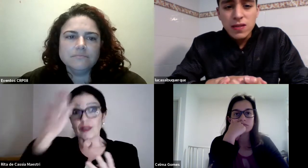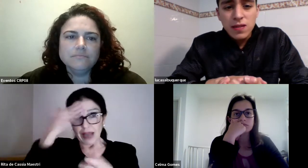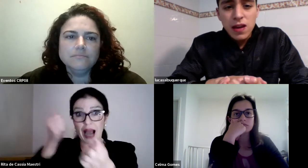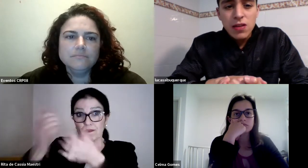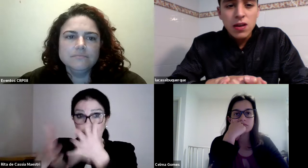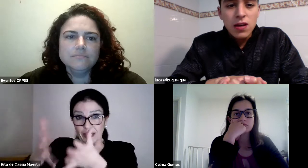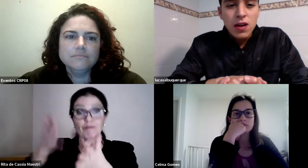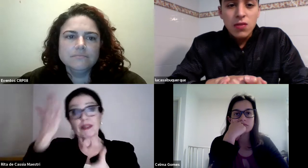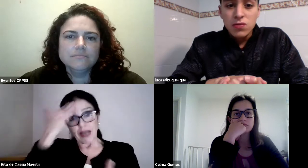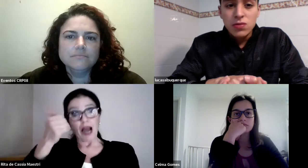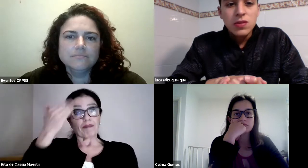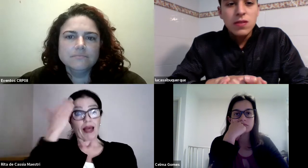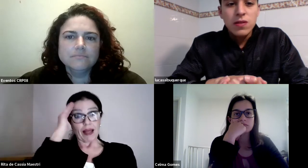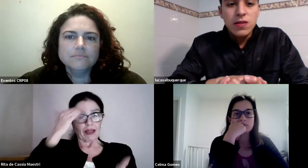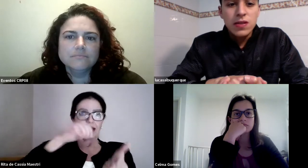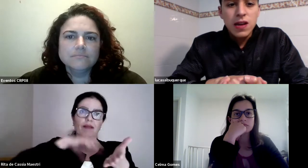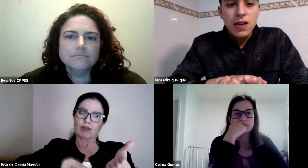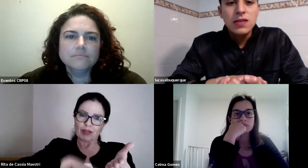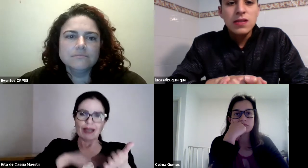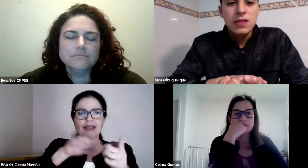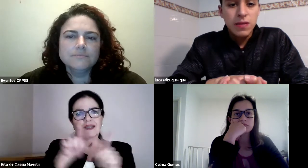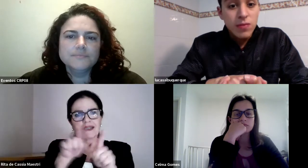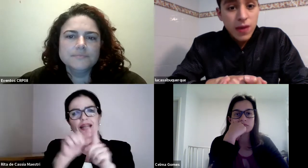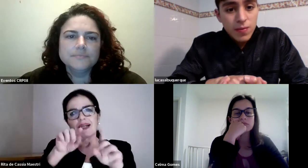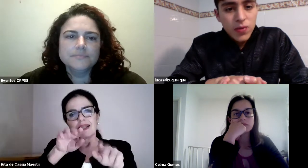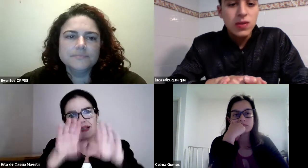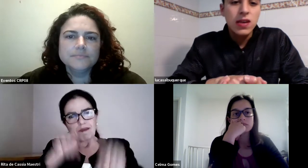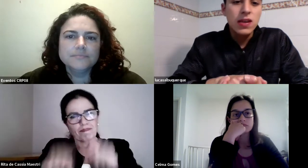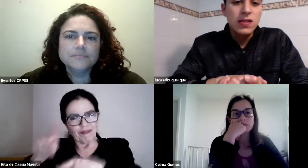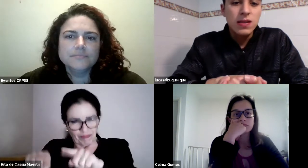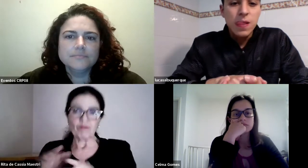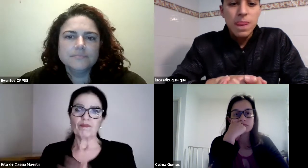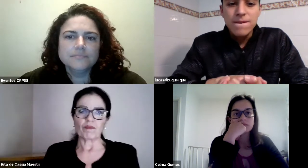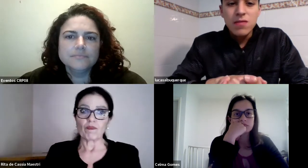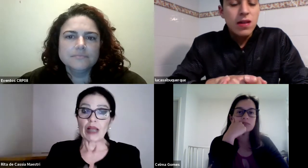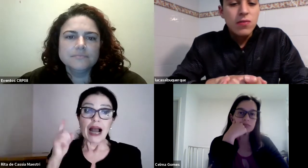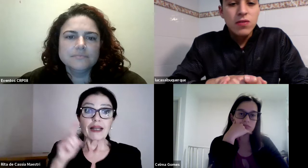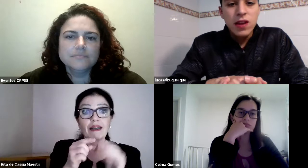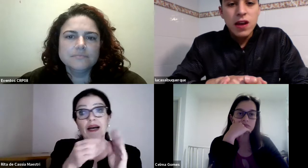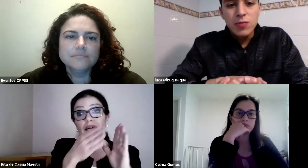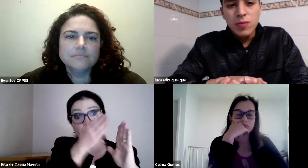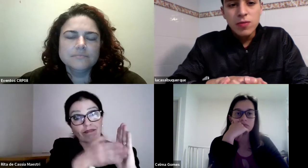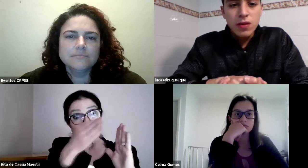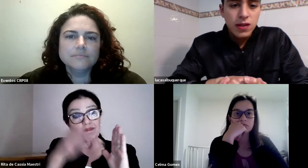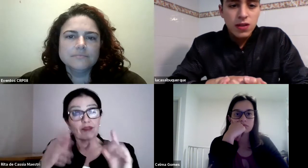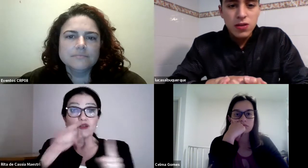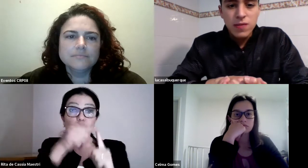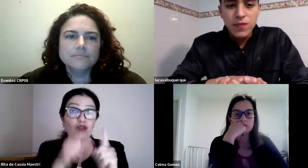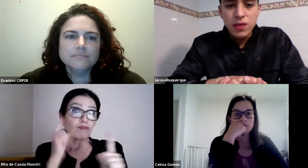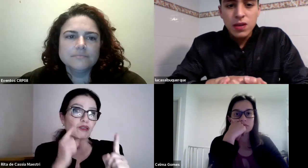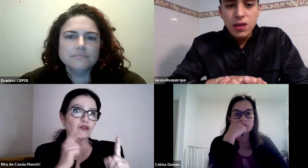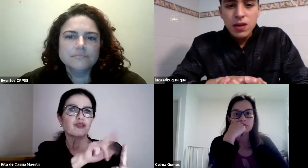forma sintética, alguns surdos sabiam língua de sinais e sabiam bem português. Então, era muito variado o público que eu